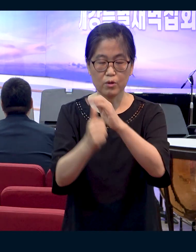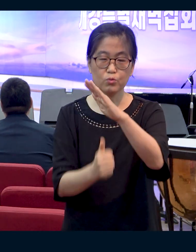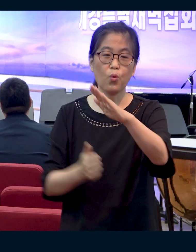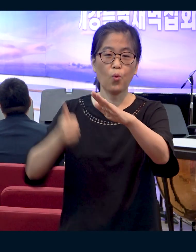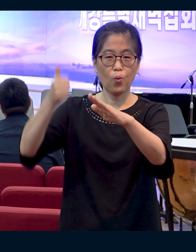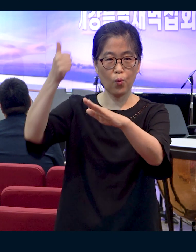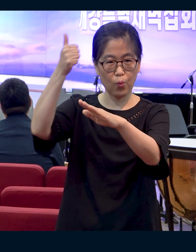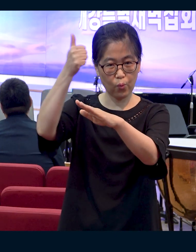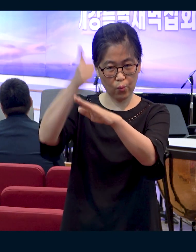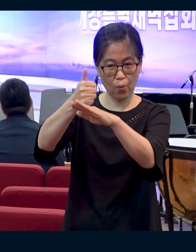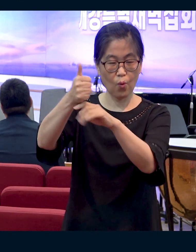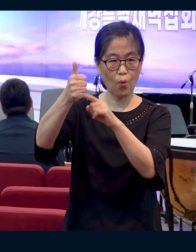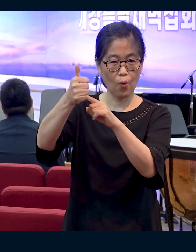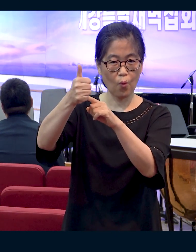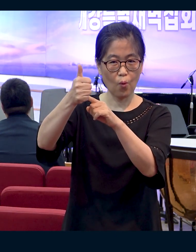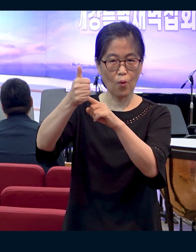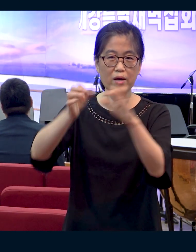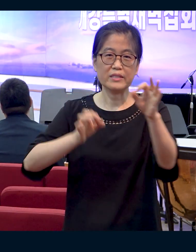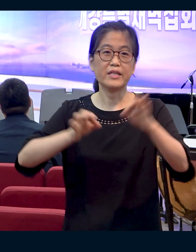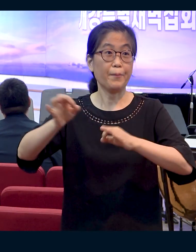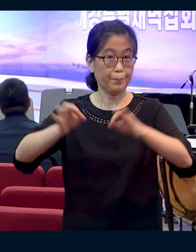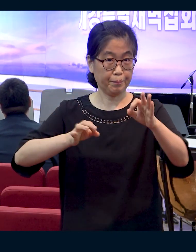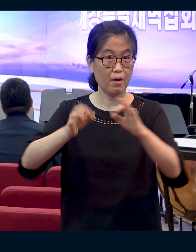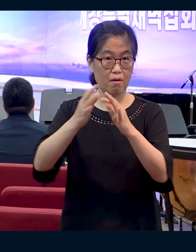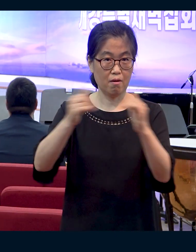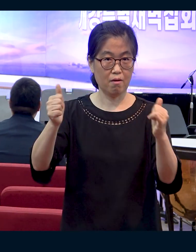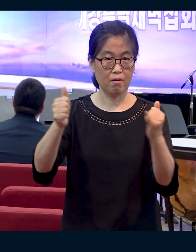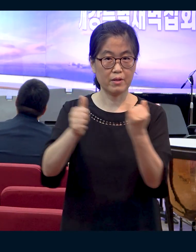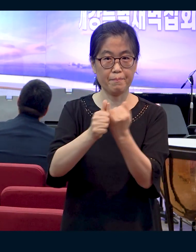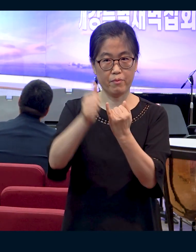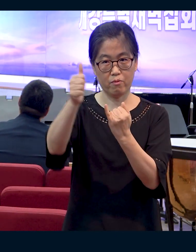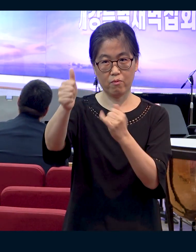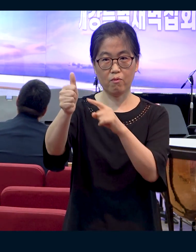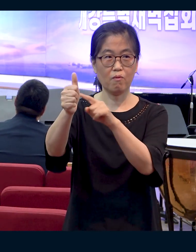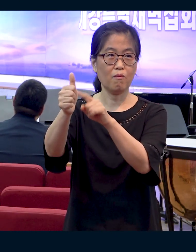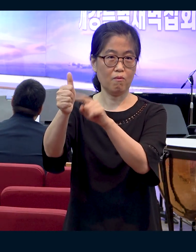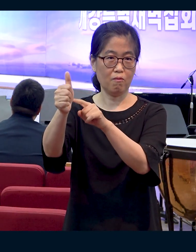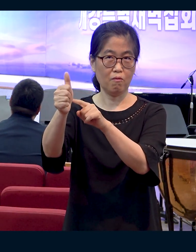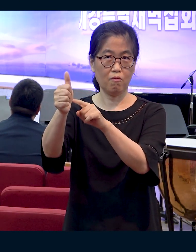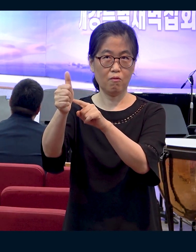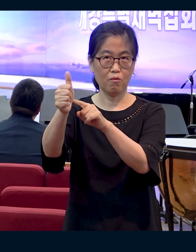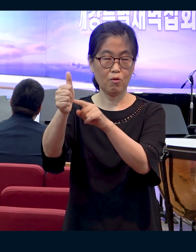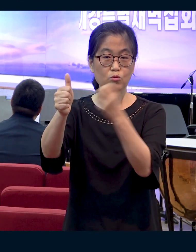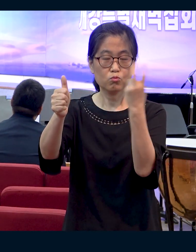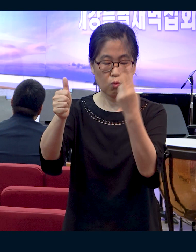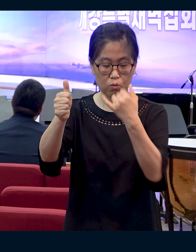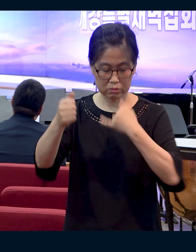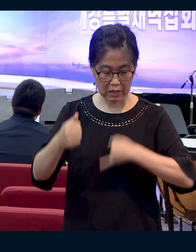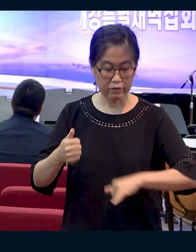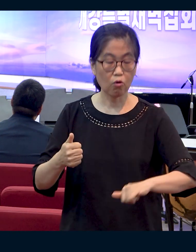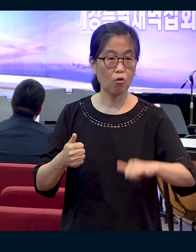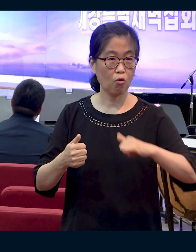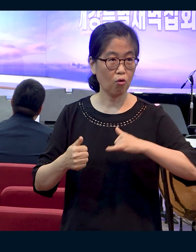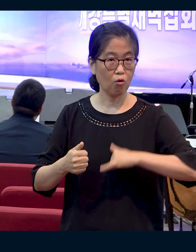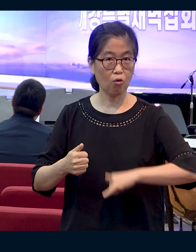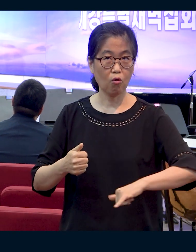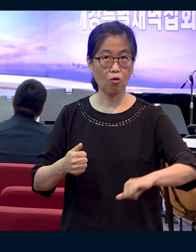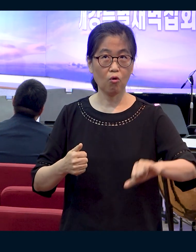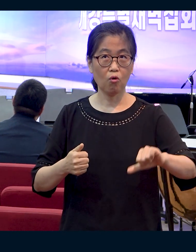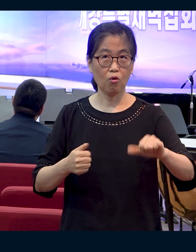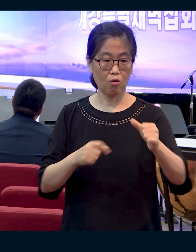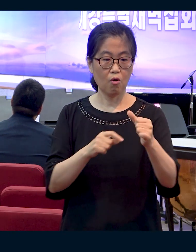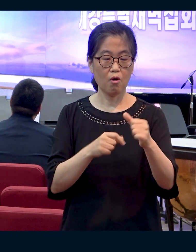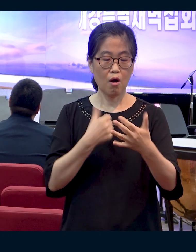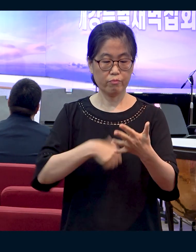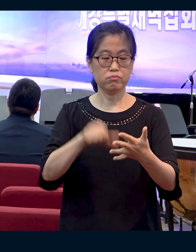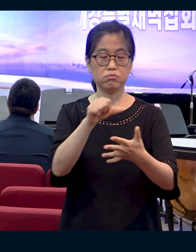이 비즈니스도 하고 괜찮아요. 더군다나 그 집에 그 자녀들이 있는데 그중에 아들 정말